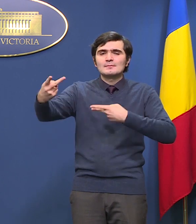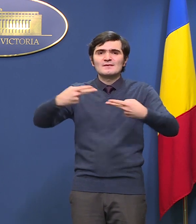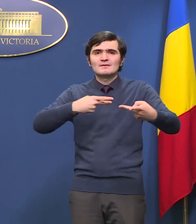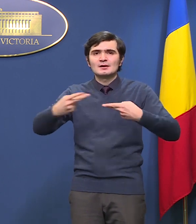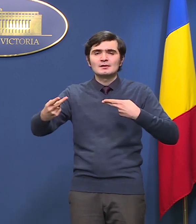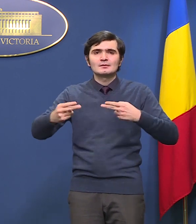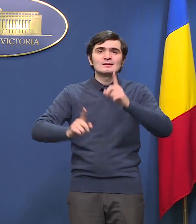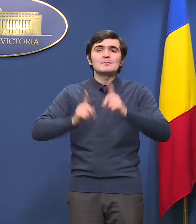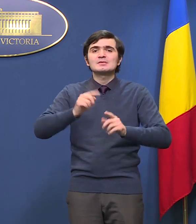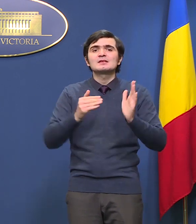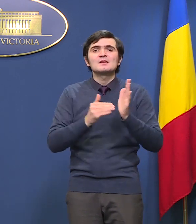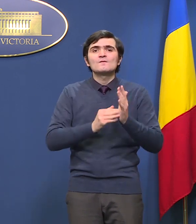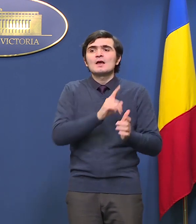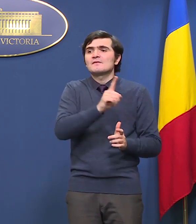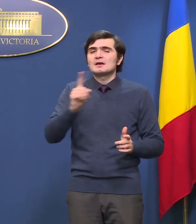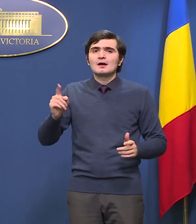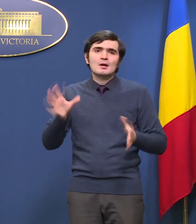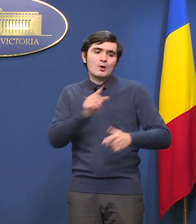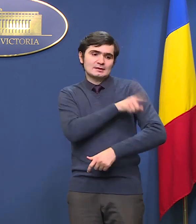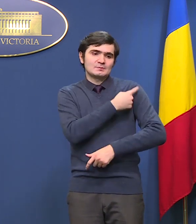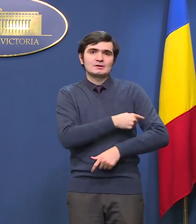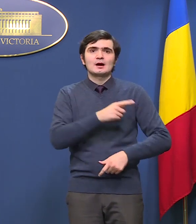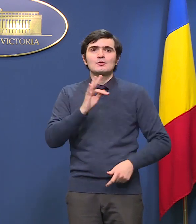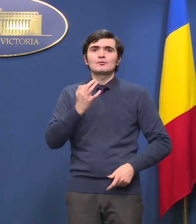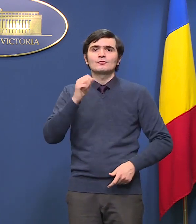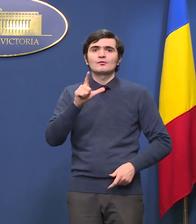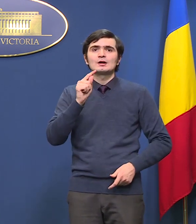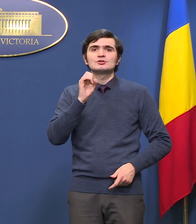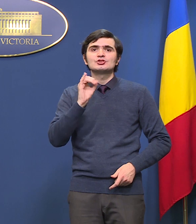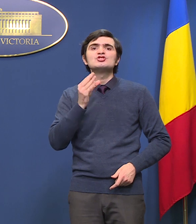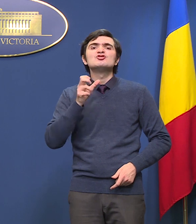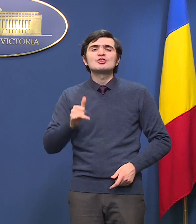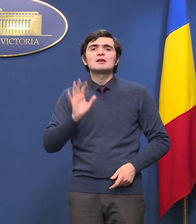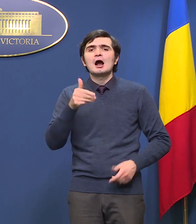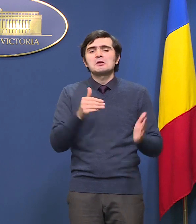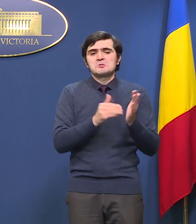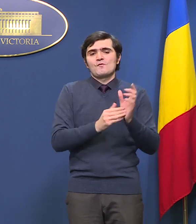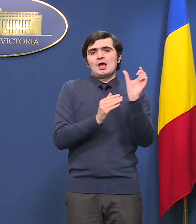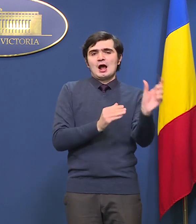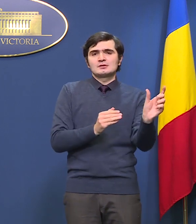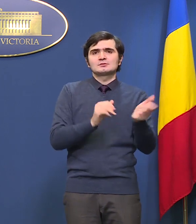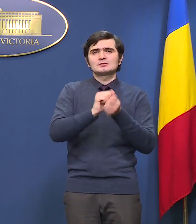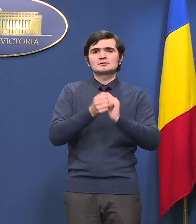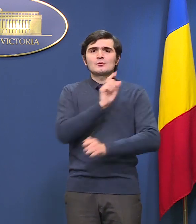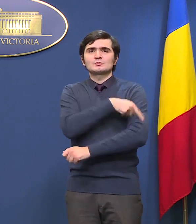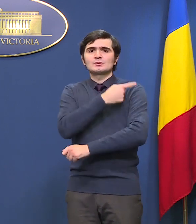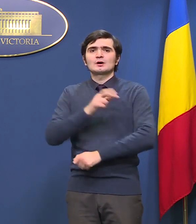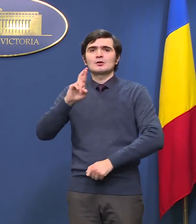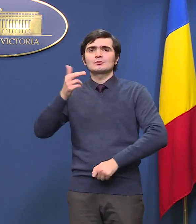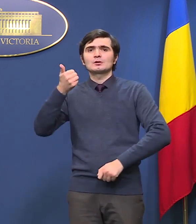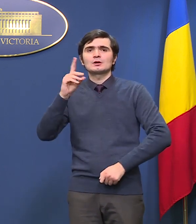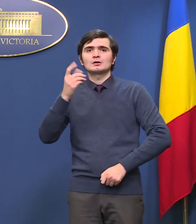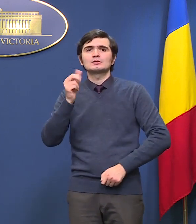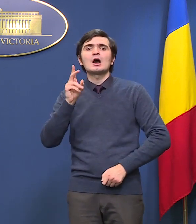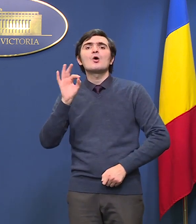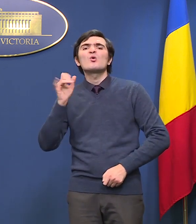în funcție de nevoie. Pentru că o nevoie are spitalul din Fălticeni, de exemplu, sau spitalul din Rădăuți, altă nevoie